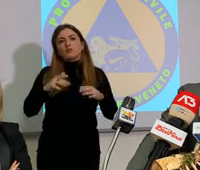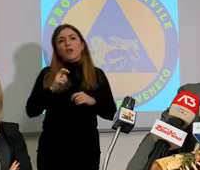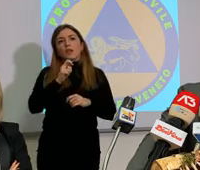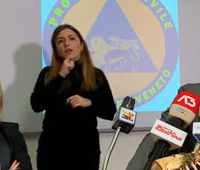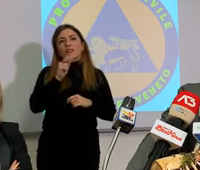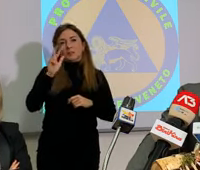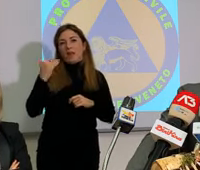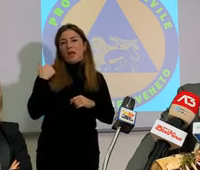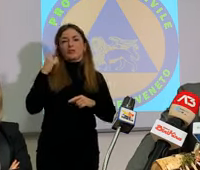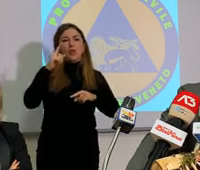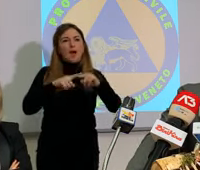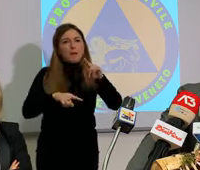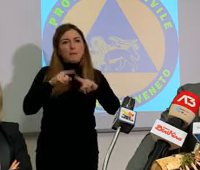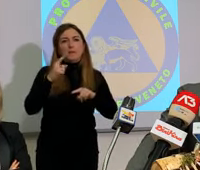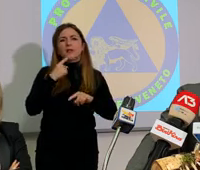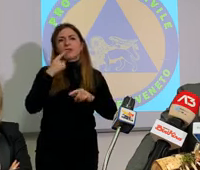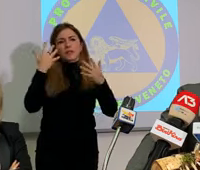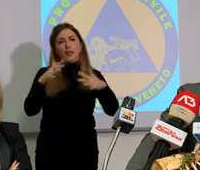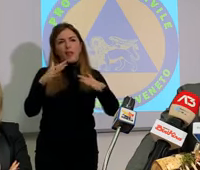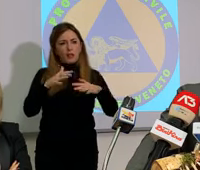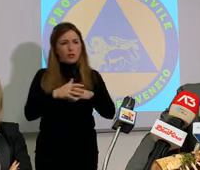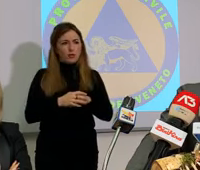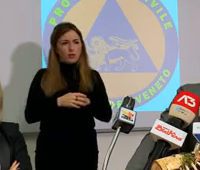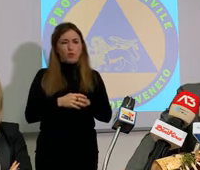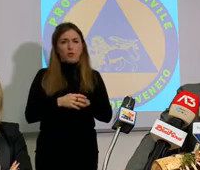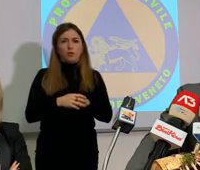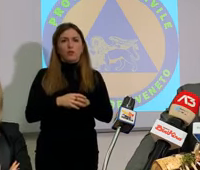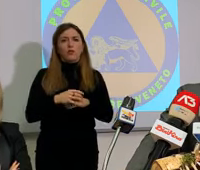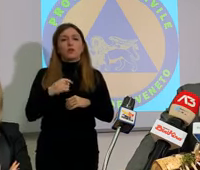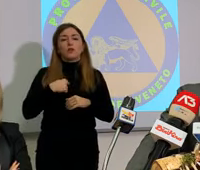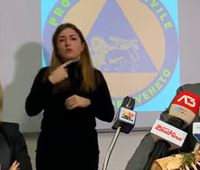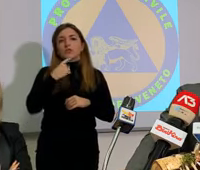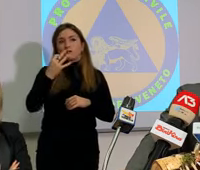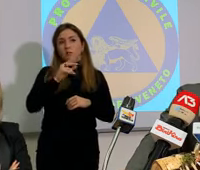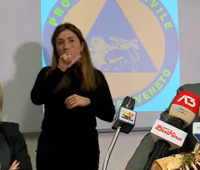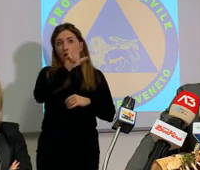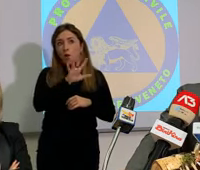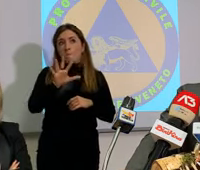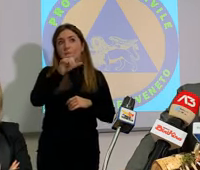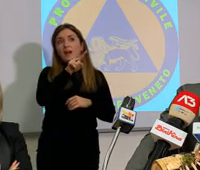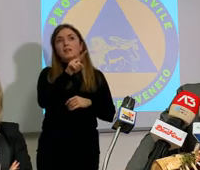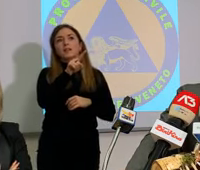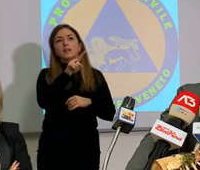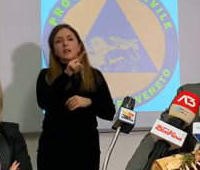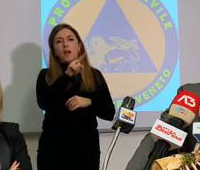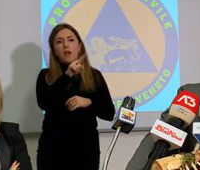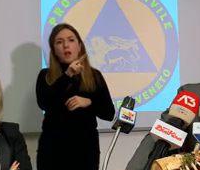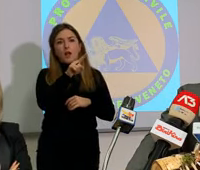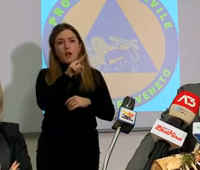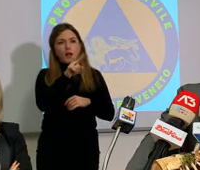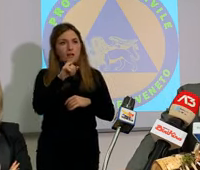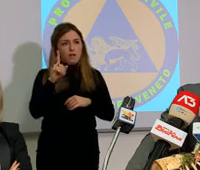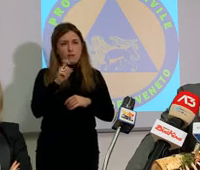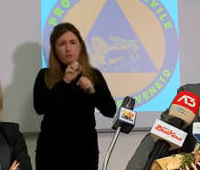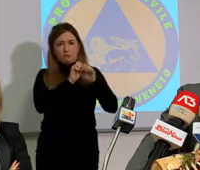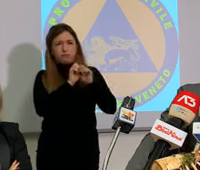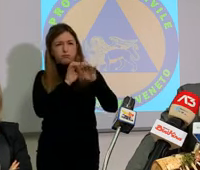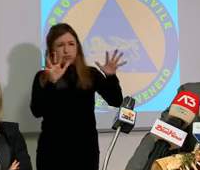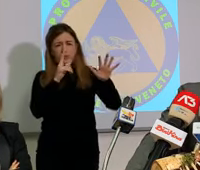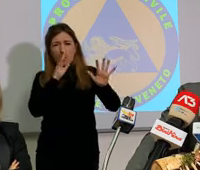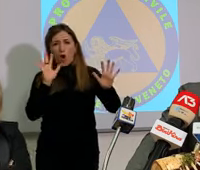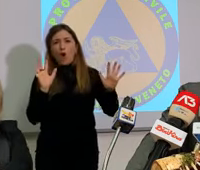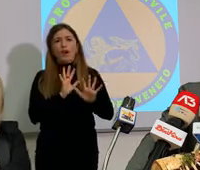marzo di aprile quando mi chiedevano la lombardia dice l'ho sempre guardata della lombardia ha avuto una sventurata di di virus da paura